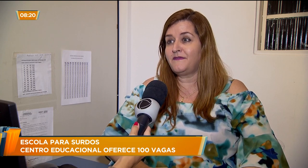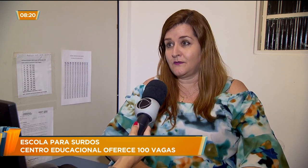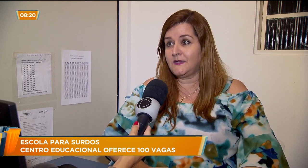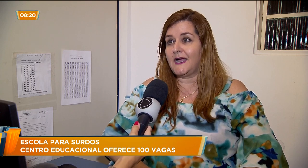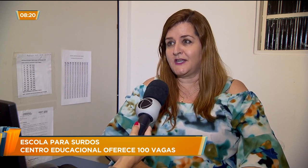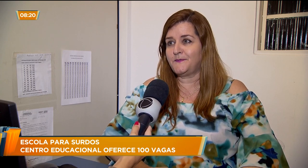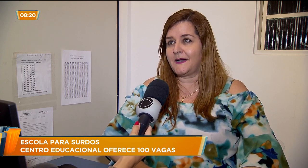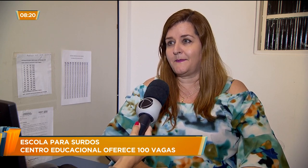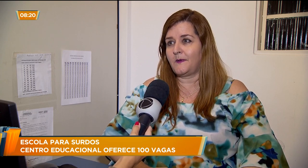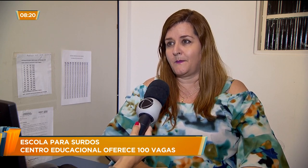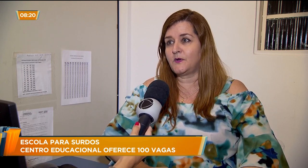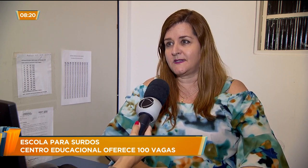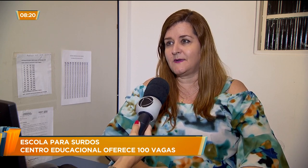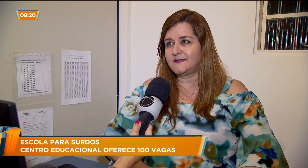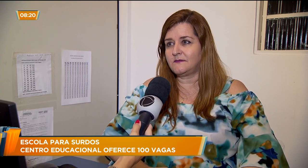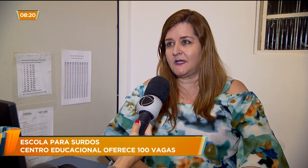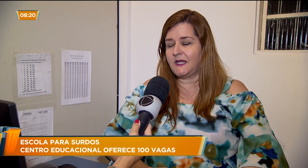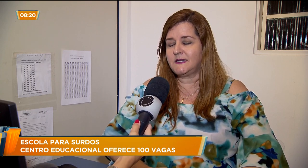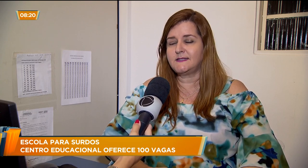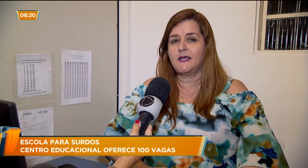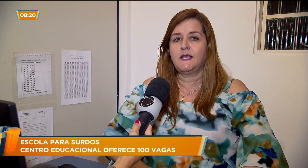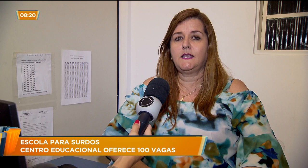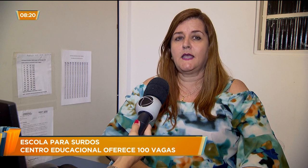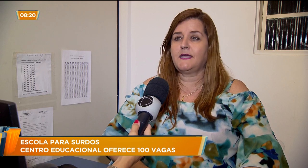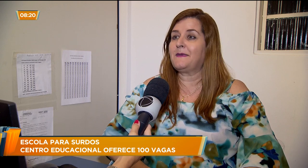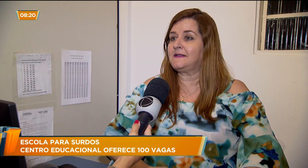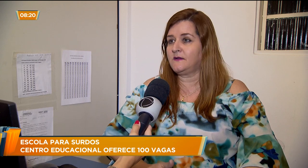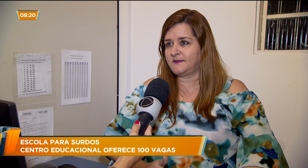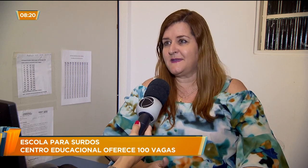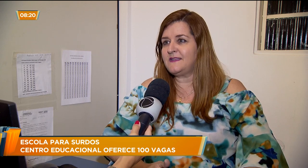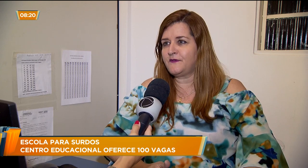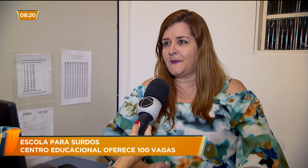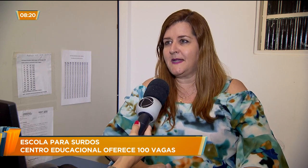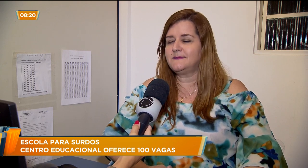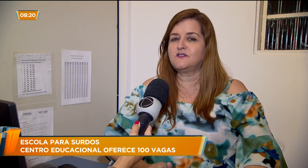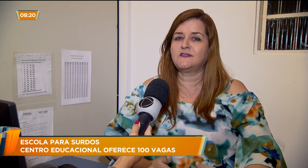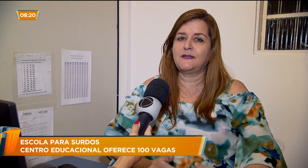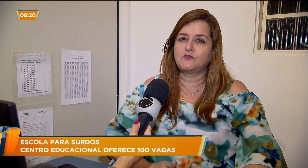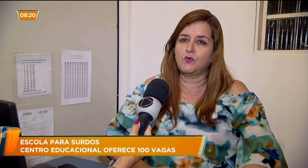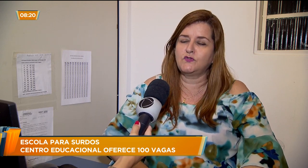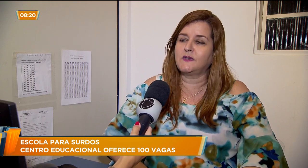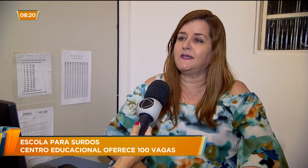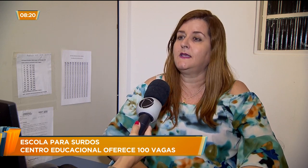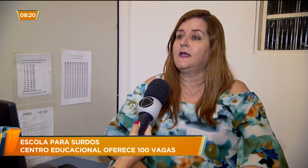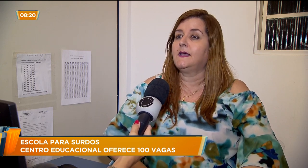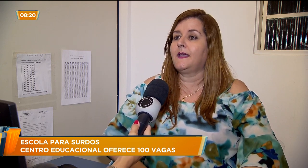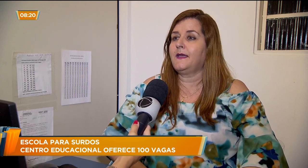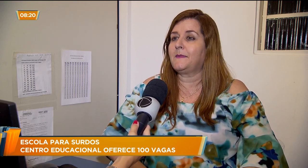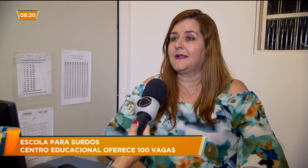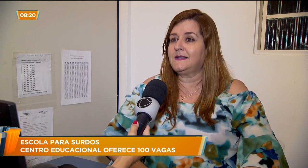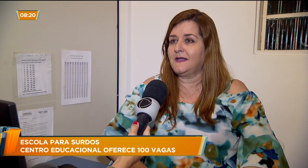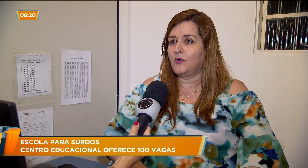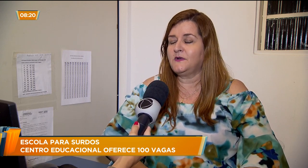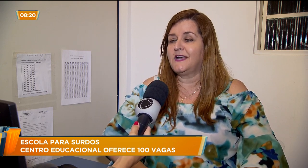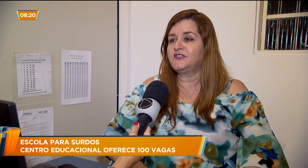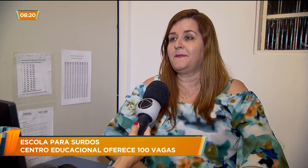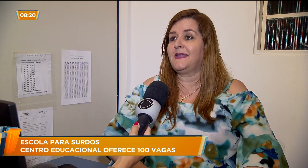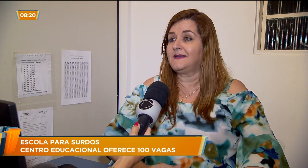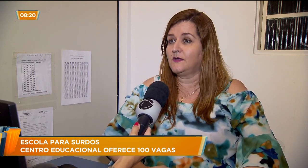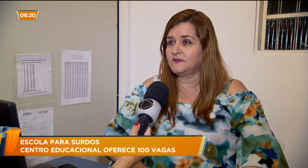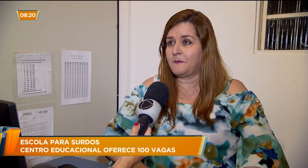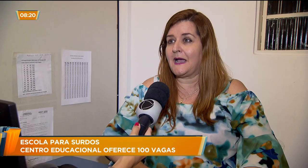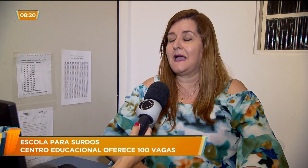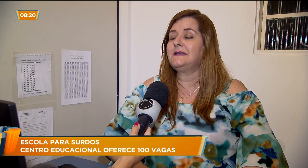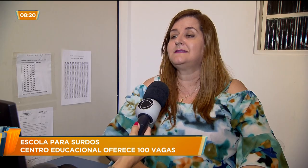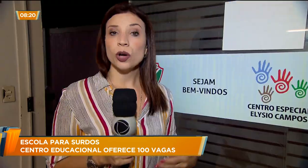a faculdade para a pós-graduação deles. E aí é matrícula específica para eles. Mas nós temos curso aqui para atender a comunidade